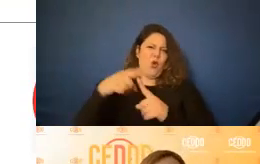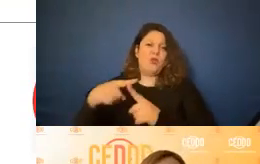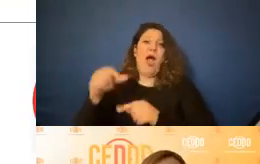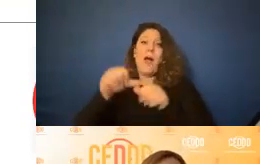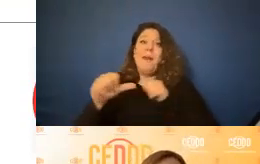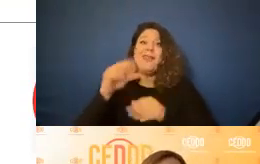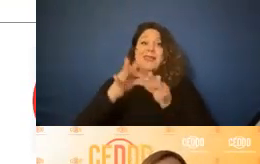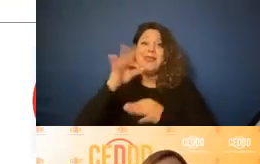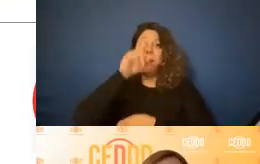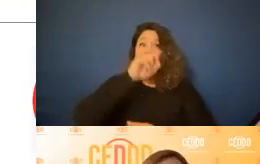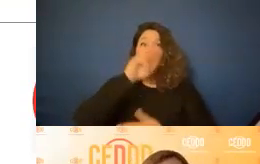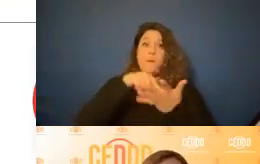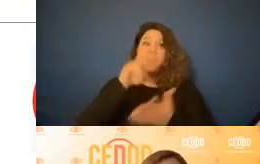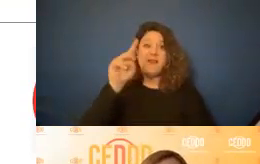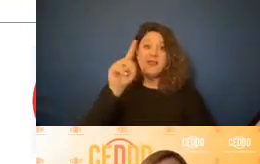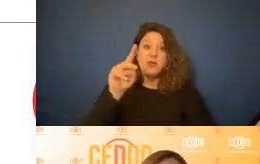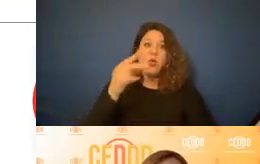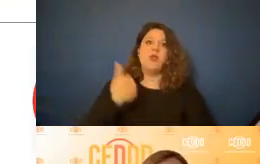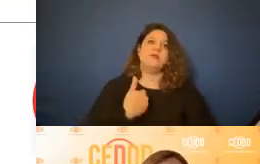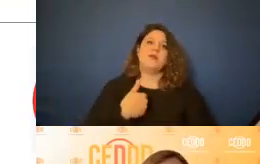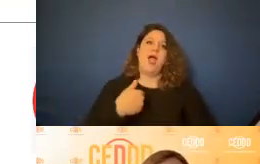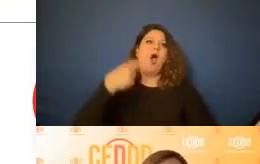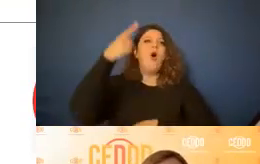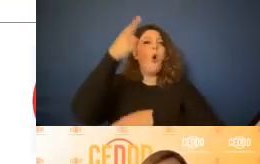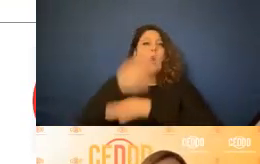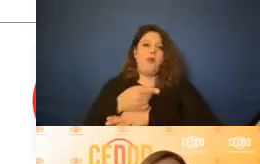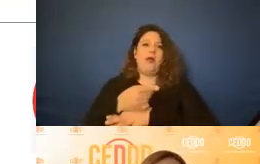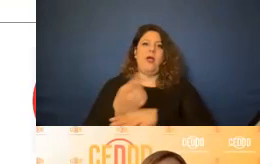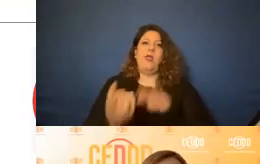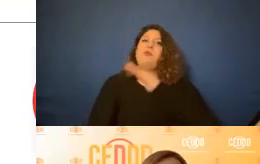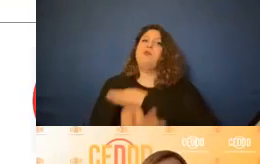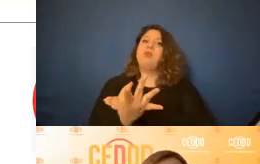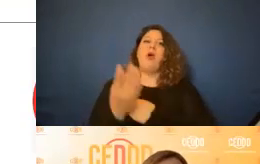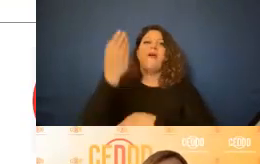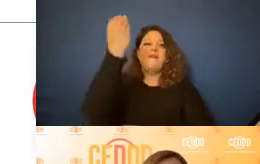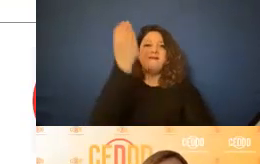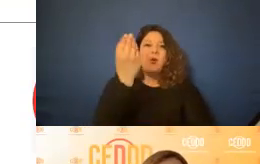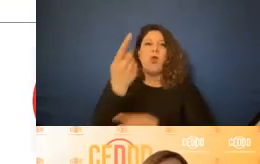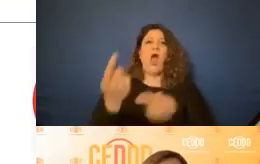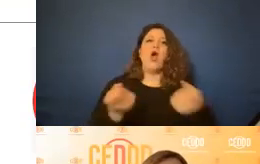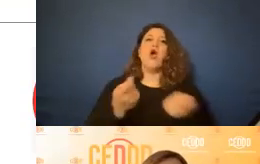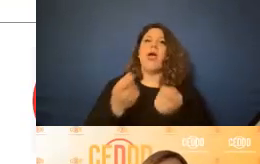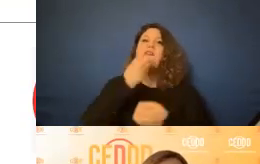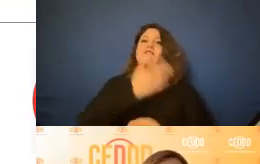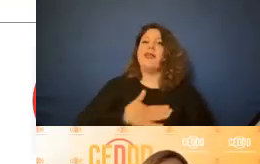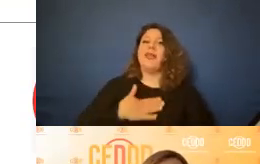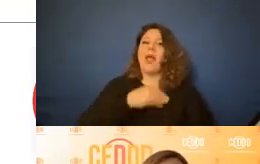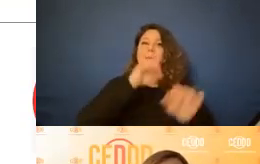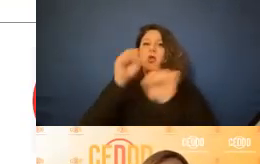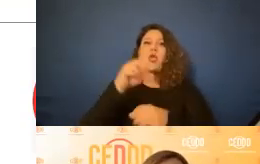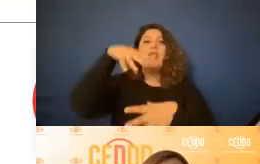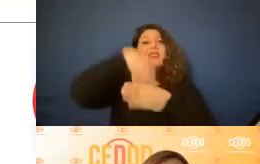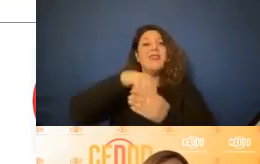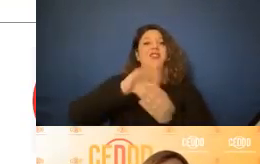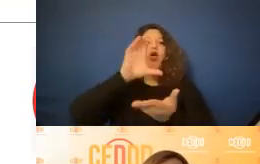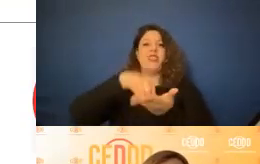2021 va a ser de obligado cumplimiento la creación de la figura de coordinador de bienestar y protección en los centros docentes. Será